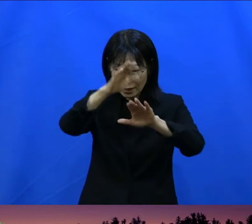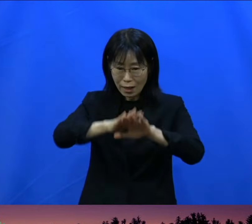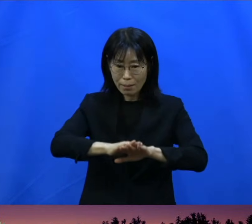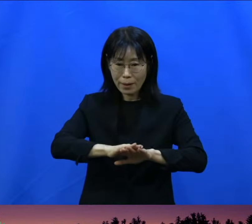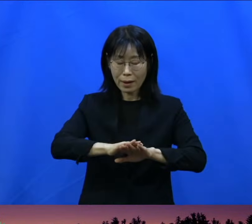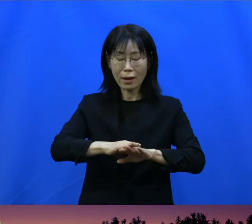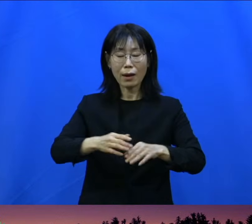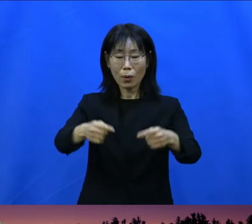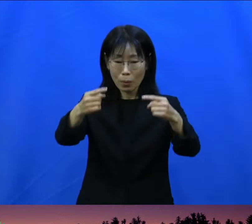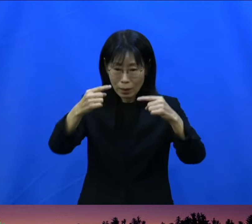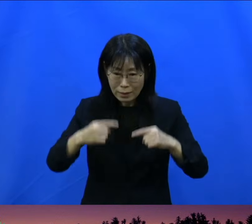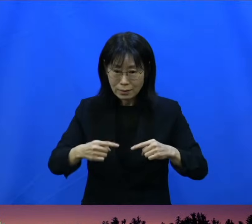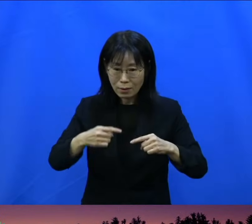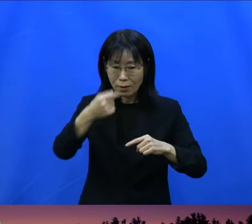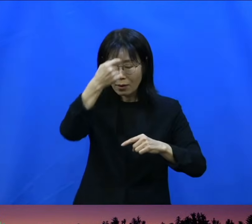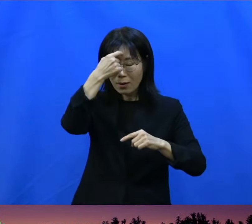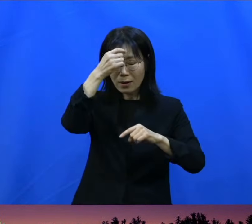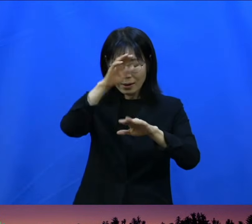별일이 다 일어나죠.